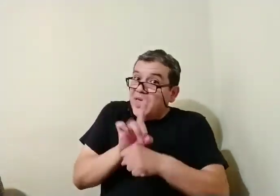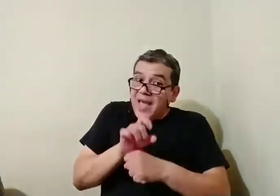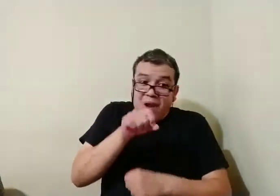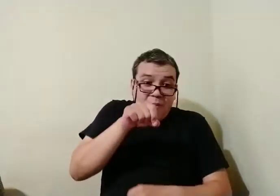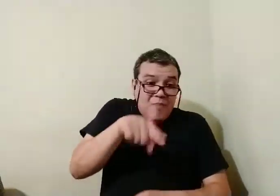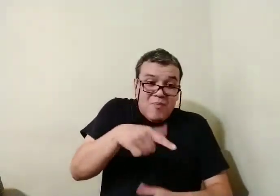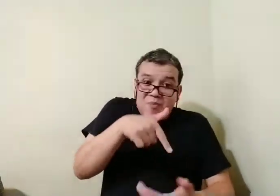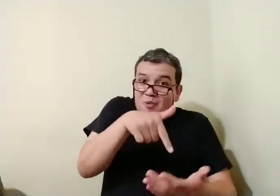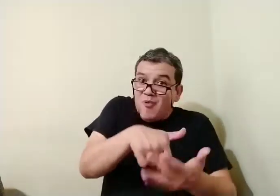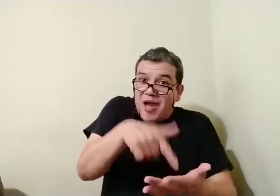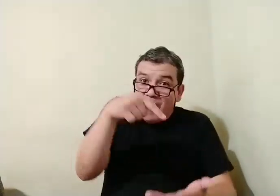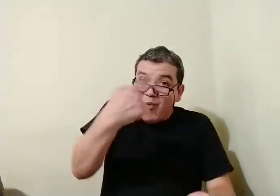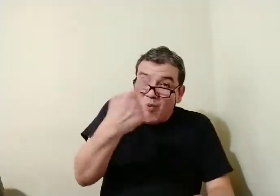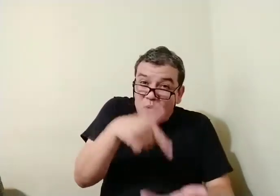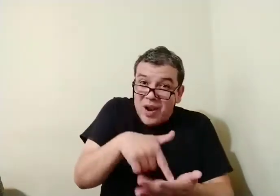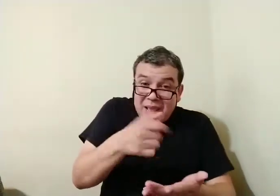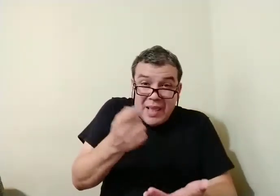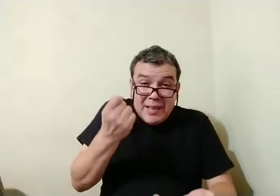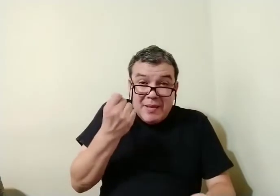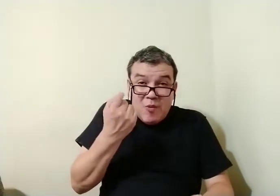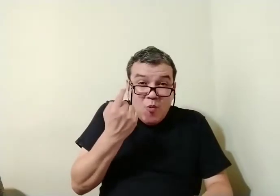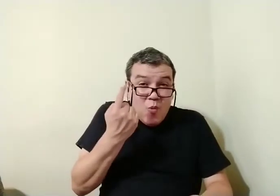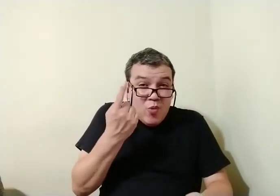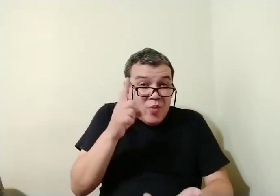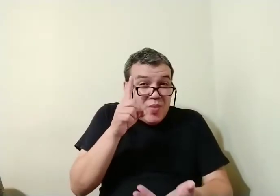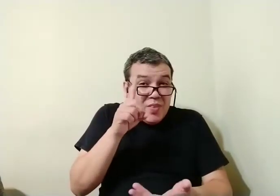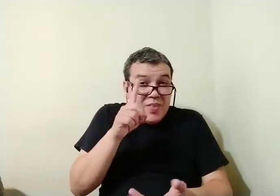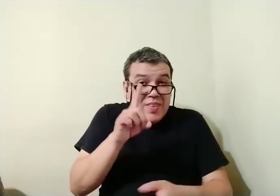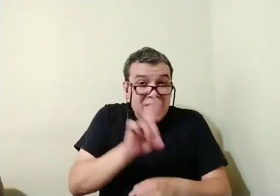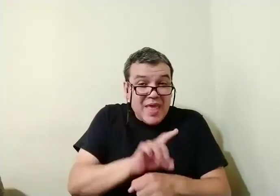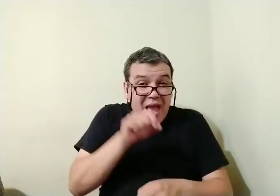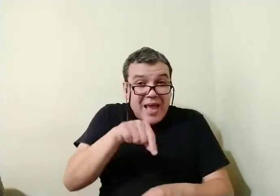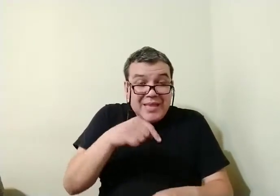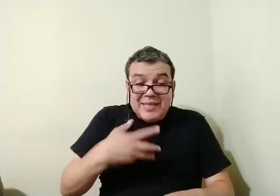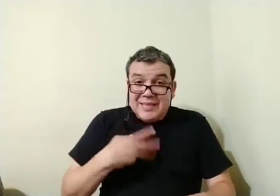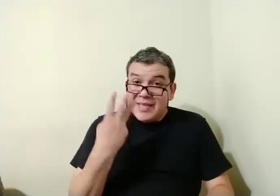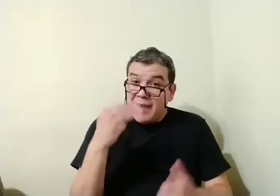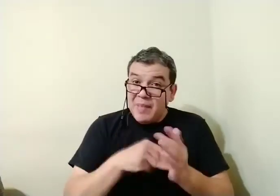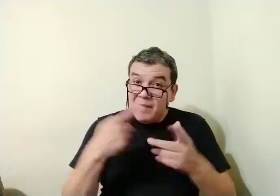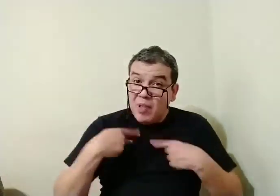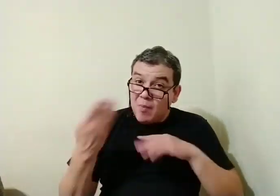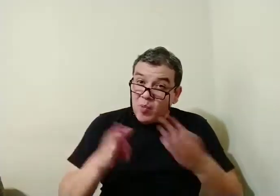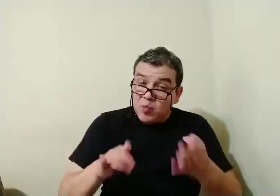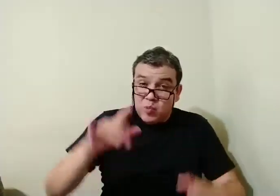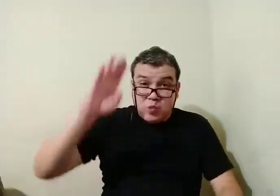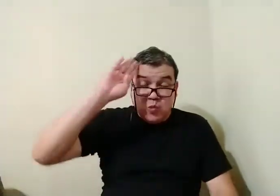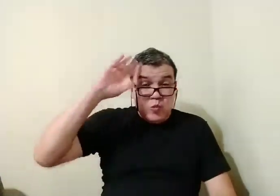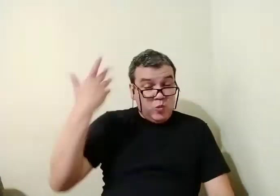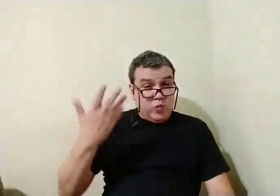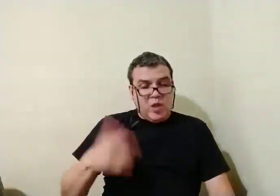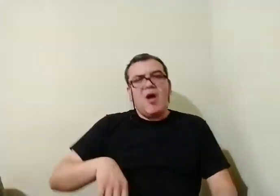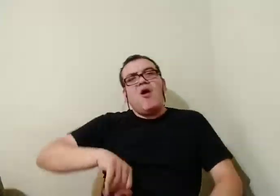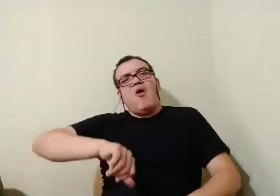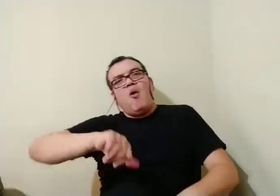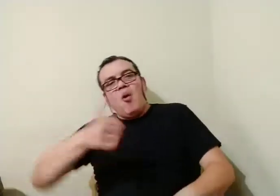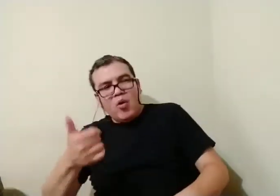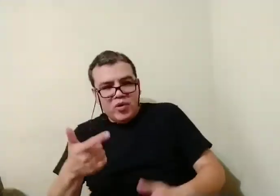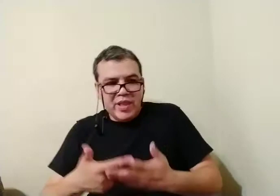Igualmente en Hechos 4:4 habla de otros 5,000 y en Hechos